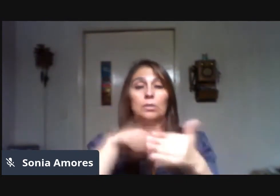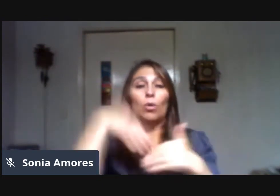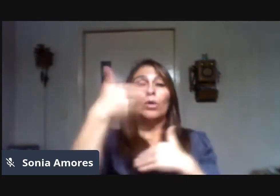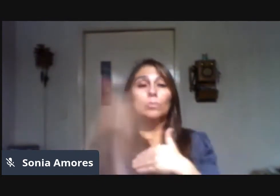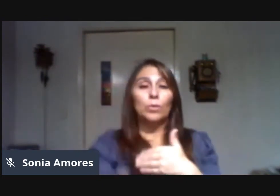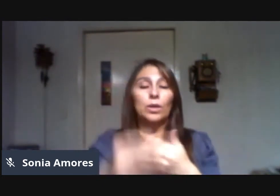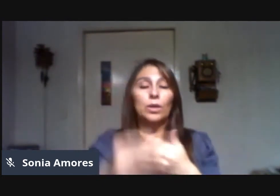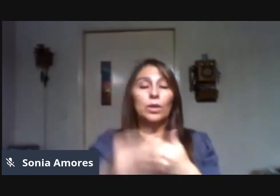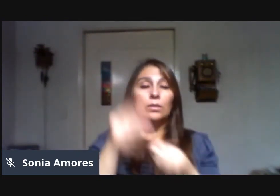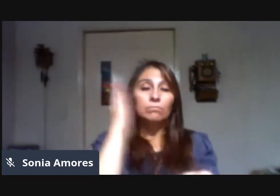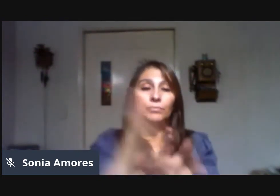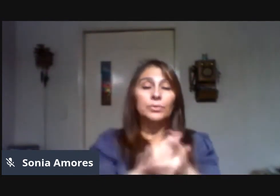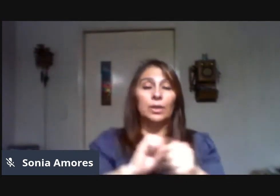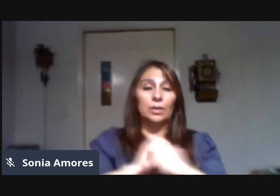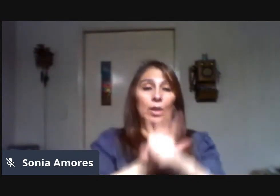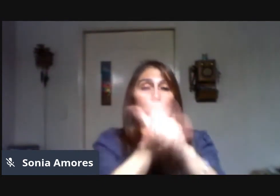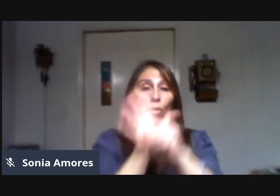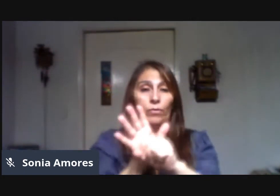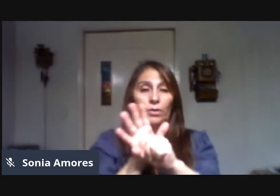para